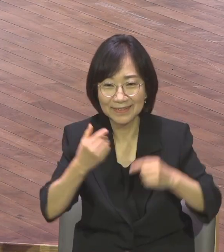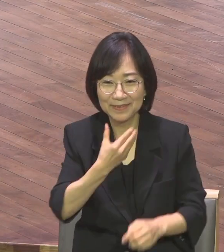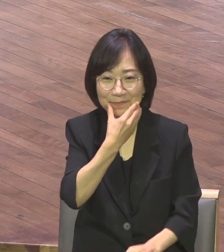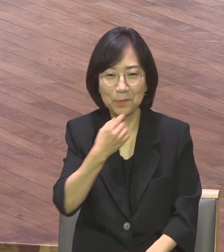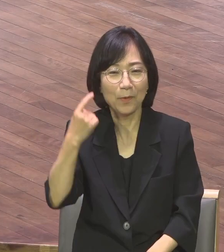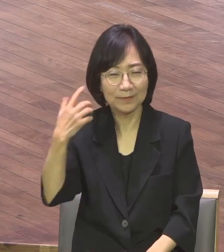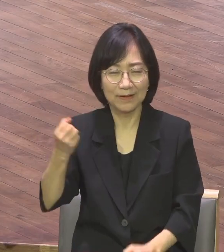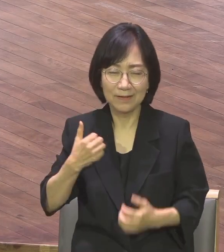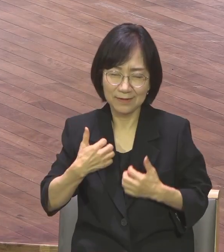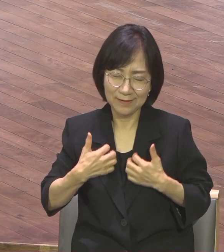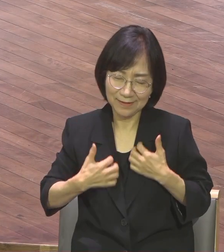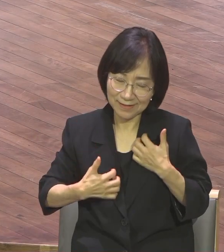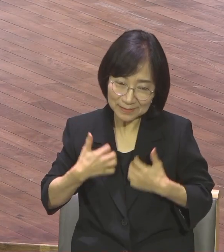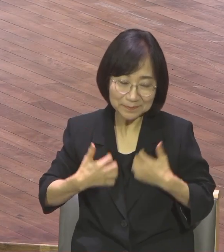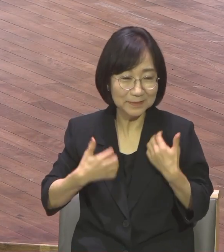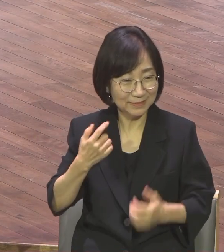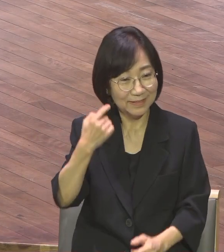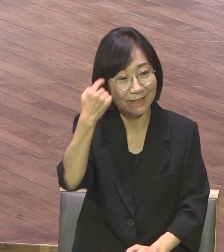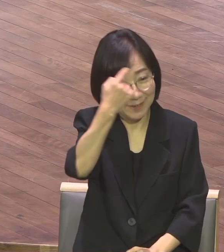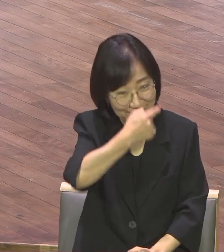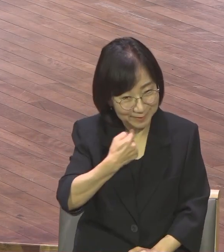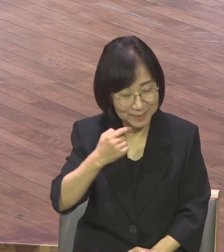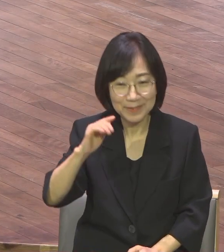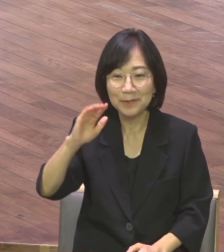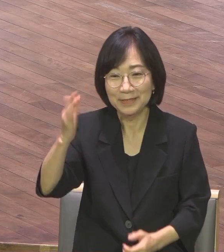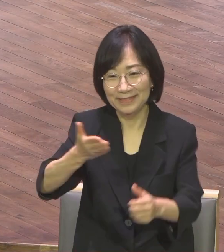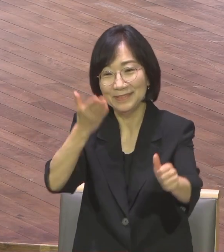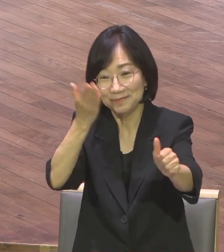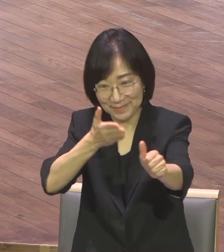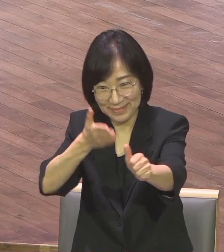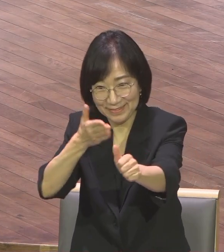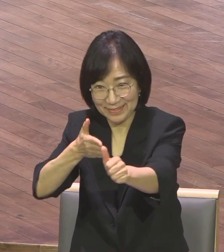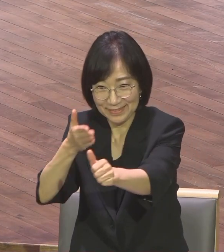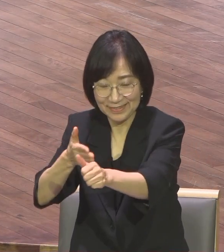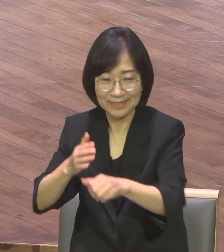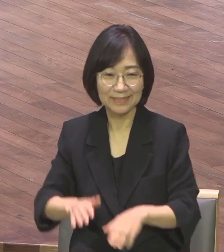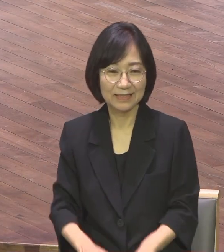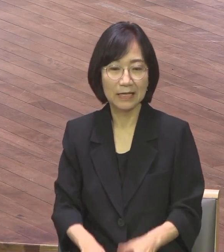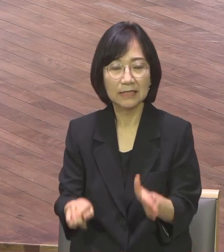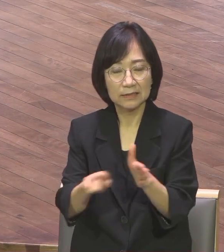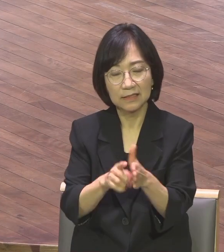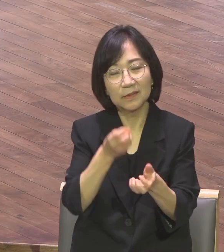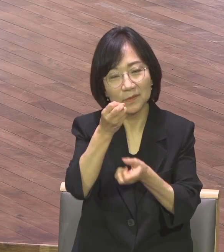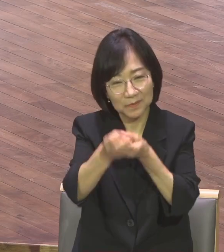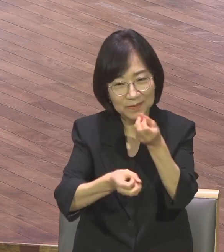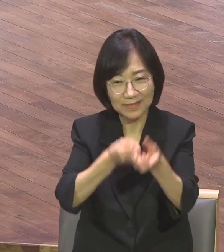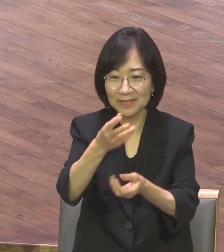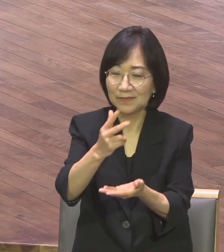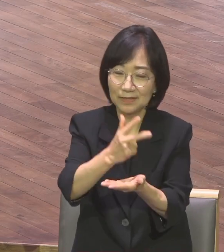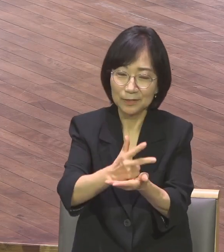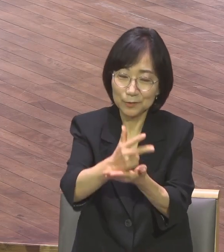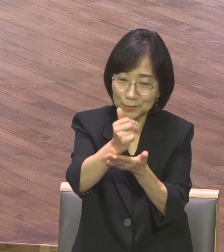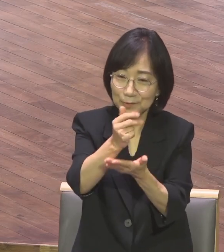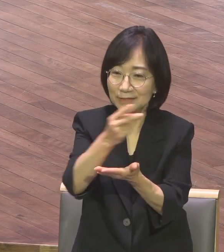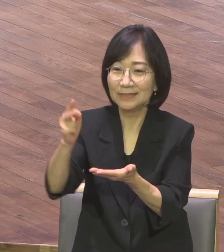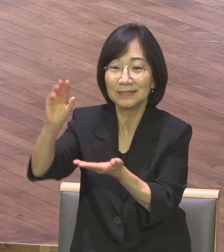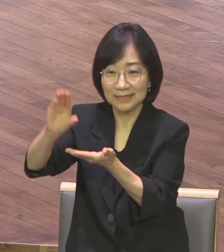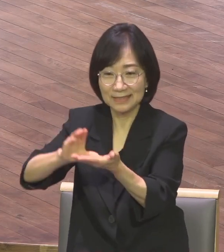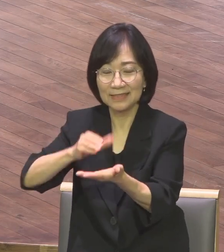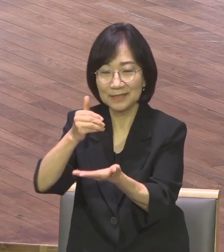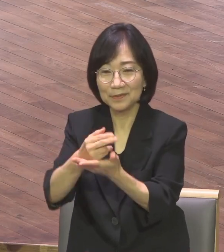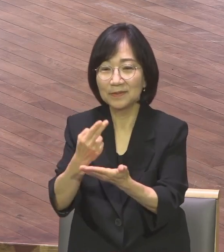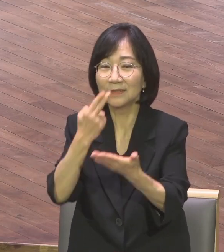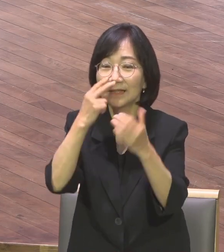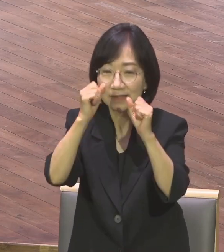안에서 누리는 그러한 여운 가족들 다 되시길 바랍니다. 신앙 고백합니다. 주는